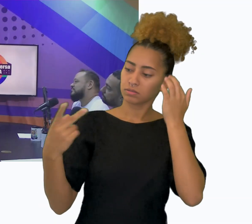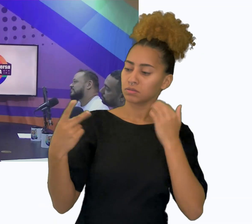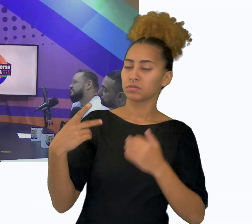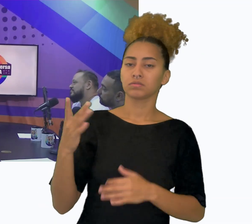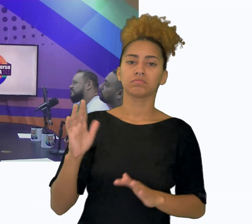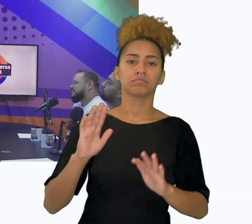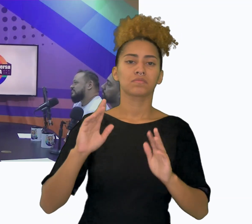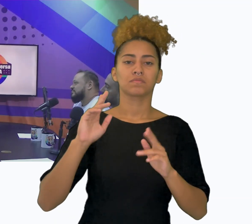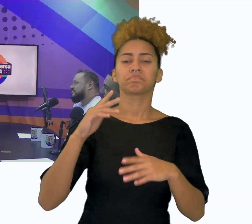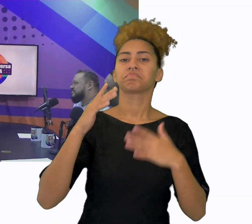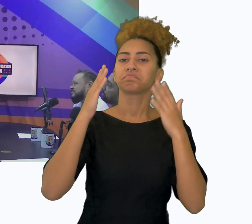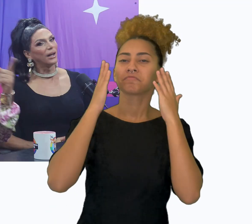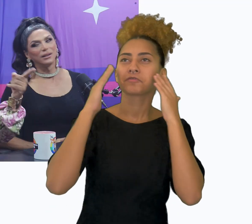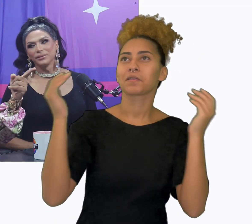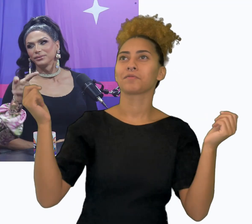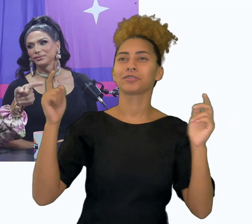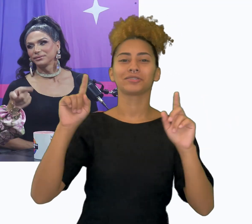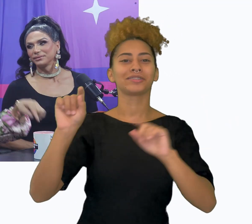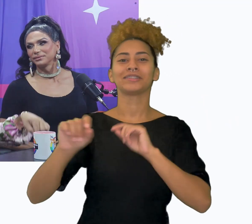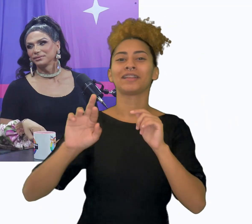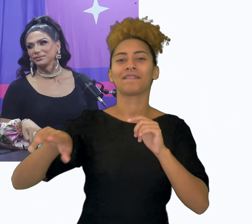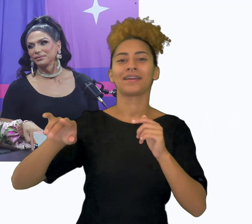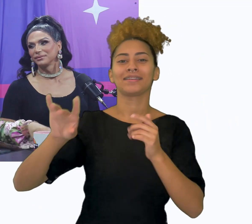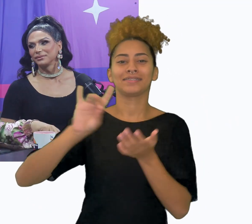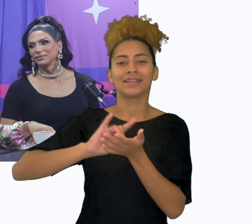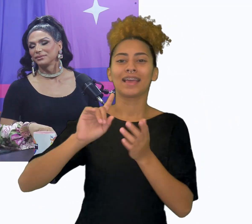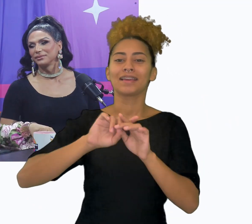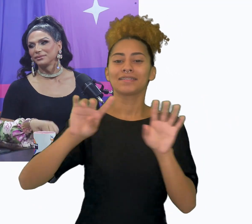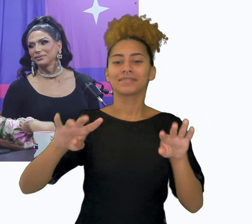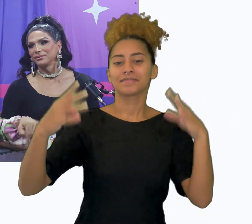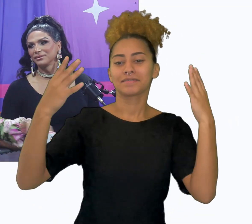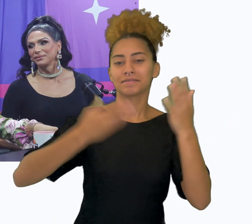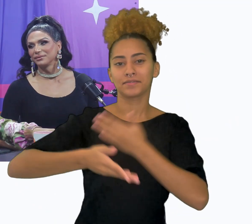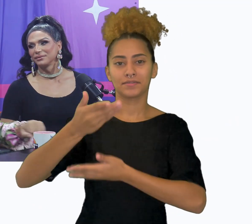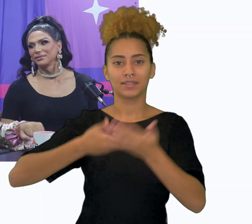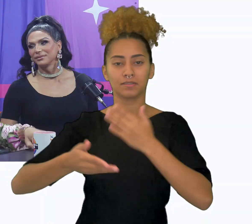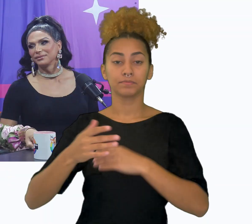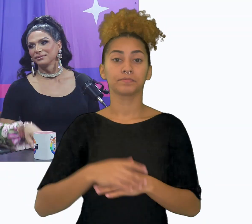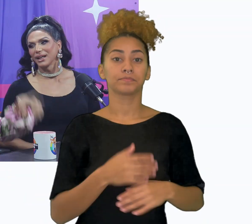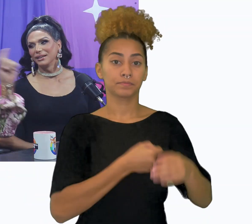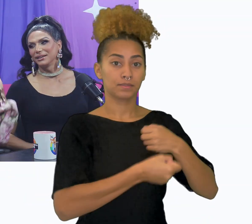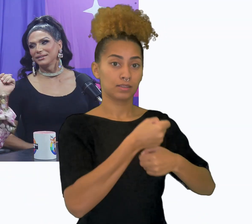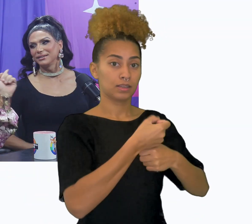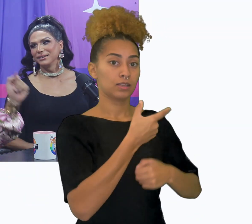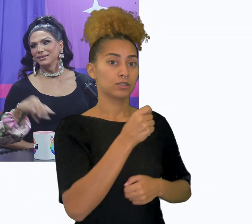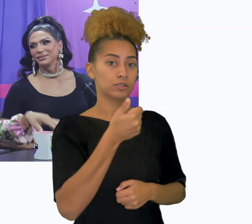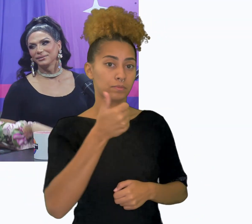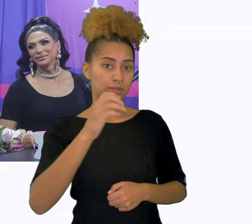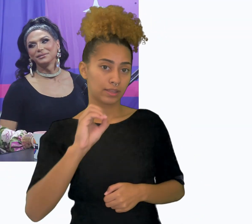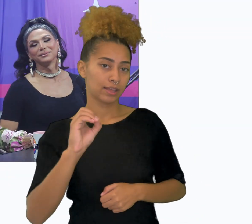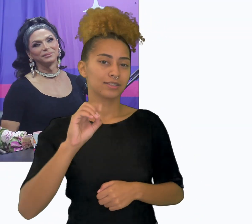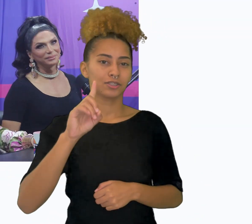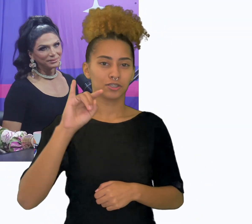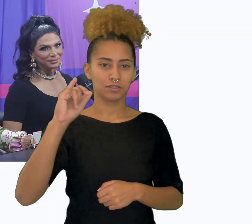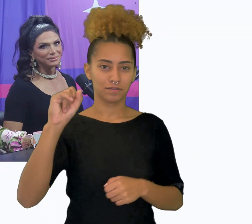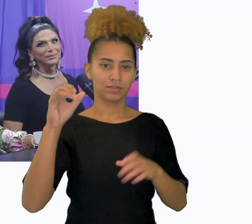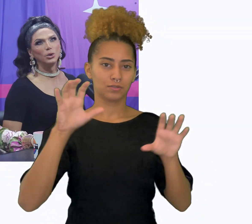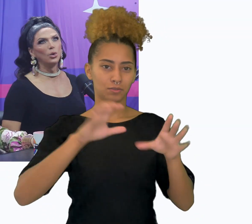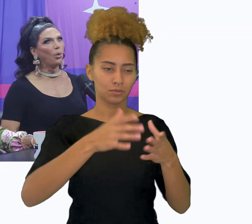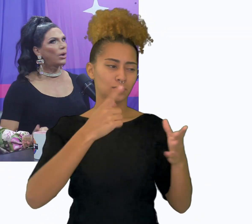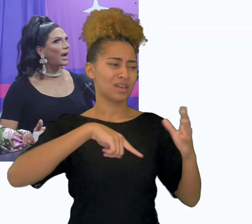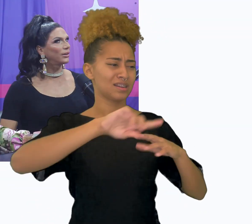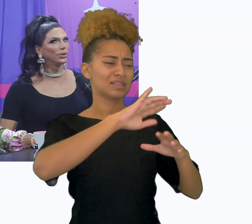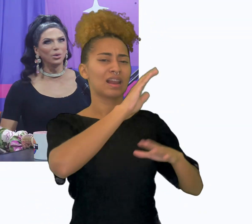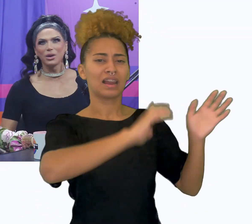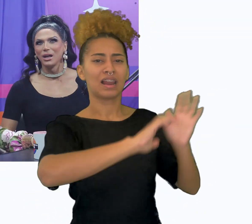vibe muito popular. Essa geração de 2010 de divas, todas elas brigaram. Menos nós três, né?